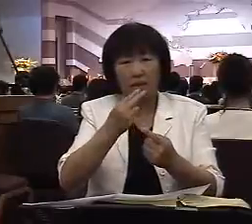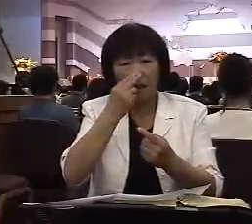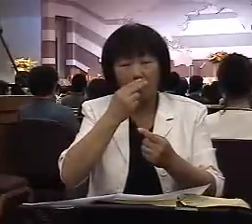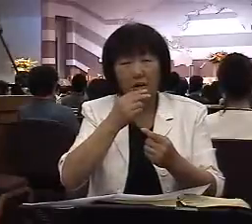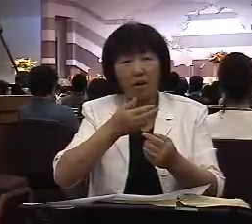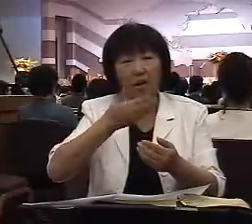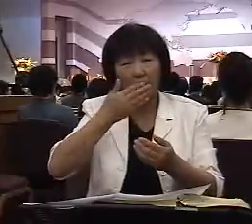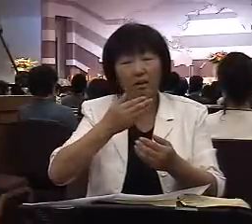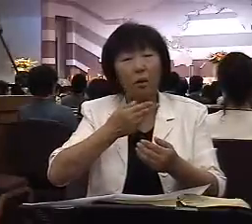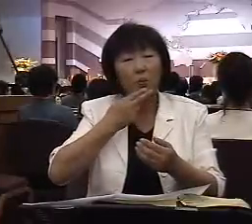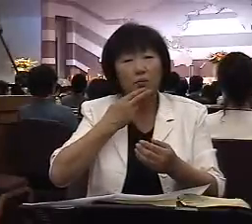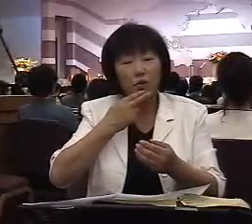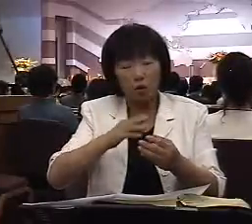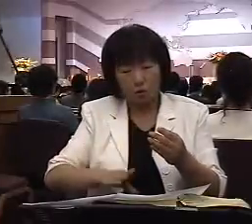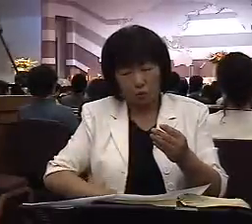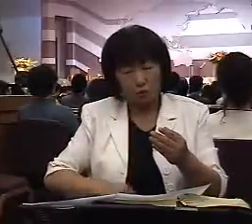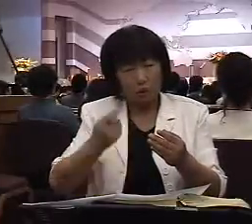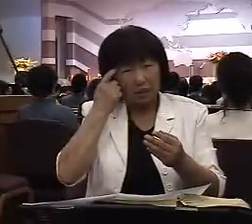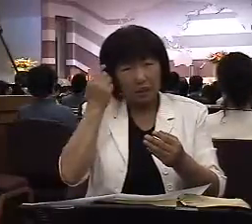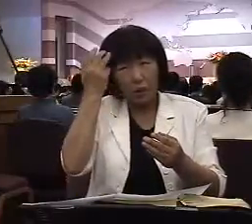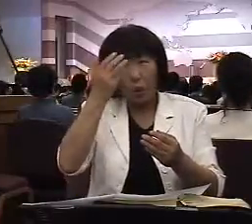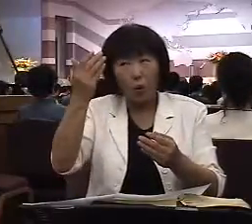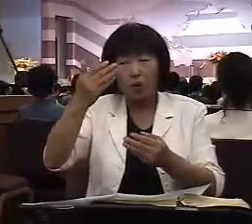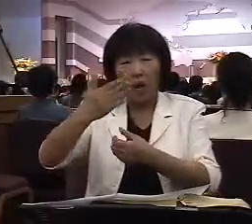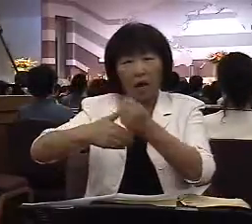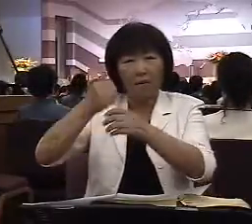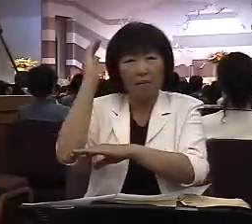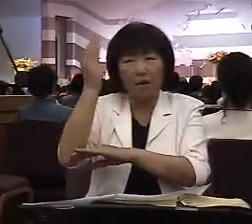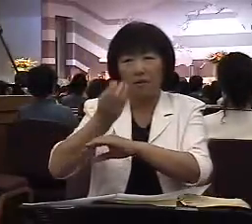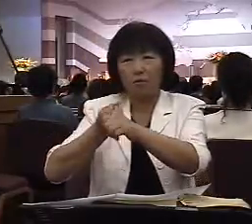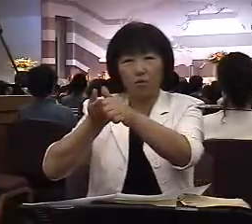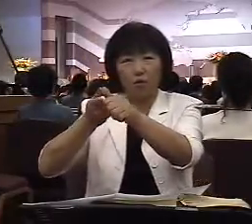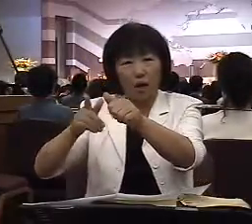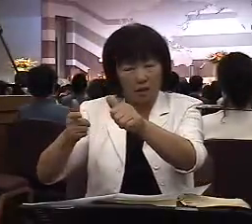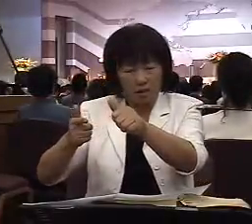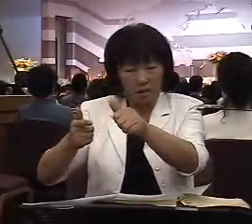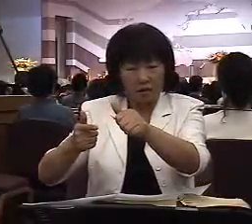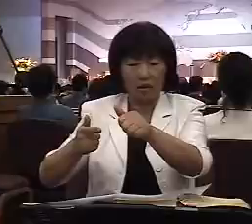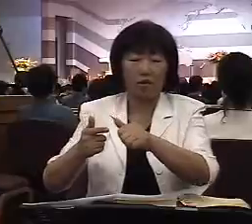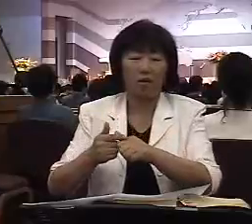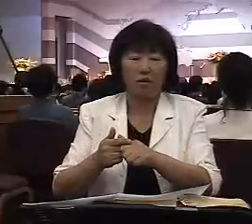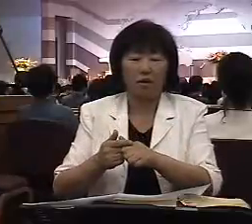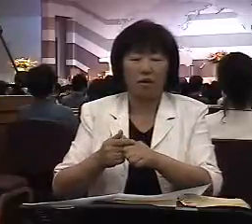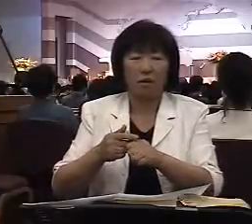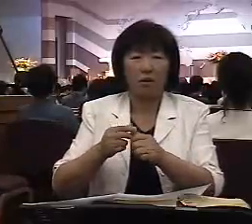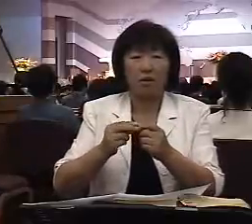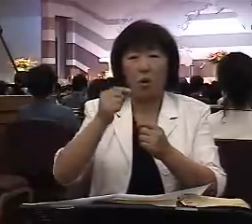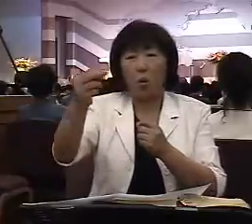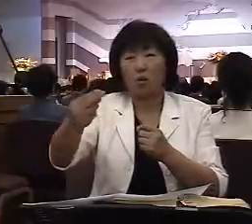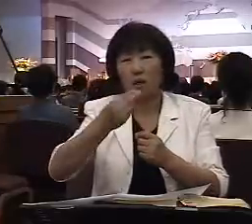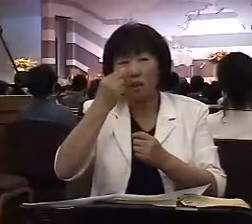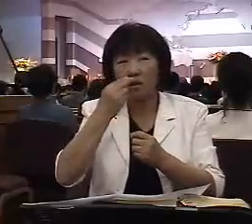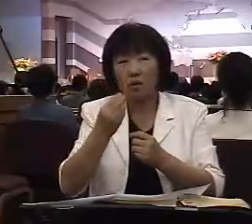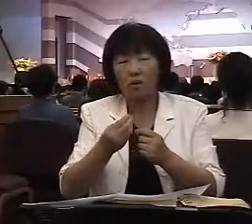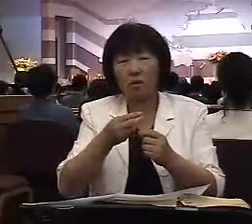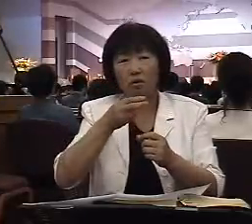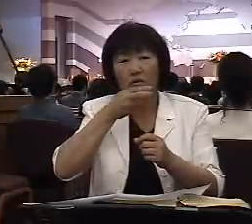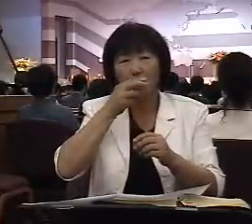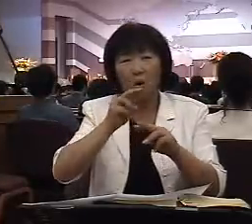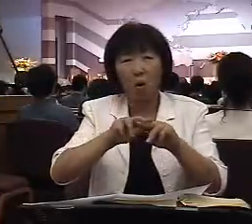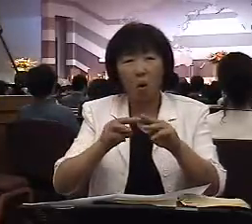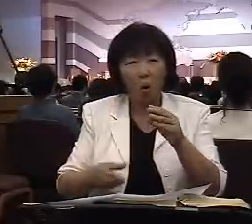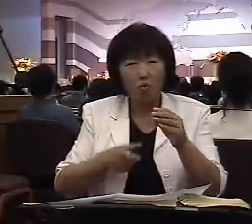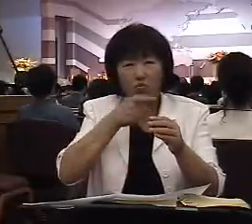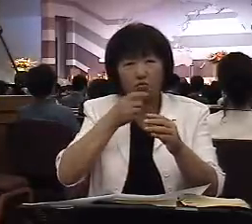생명의 양식이 없어서 줄인 영혼들에게 하나님의 말씀을 주지 아니하였고 너희가 영생하도록 솟아나는 생수가